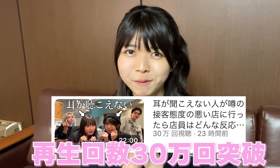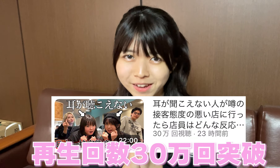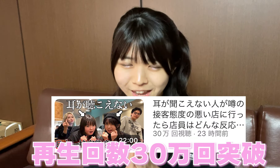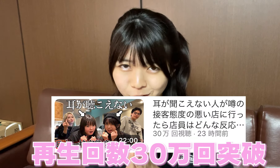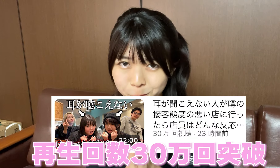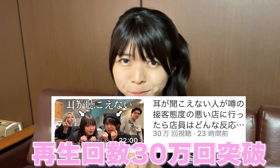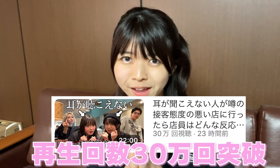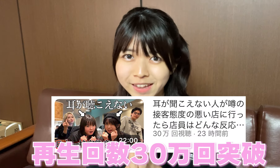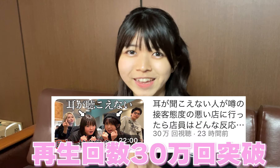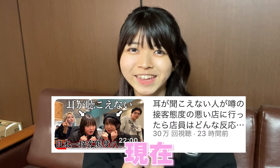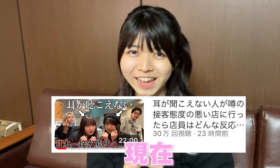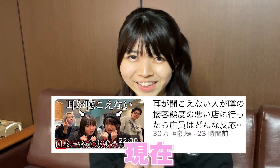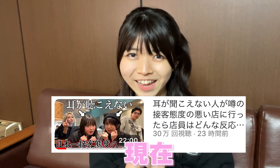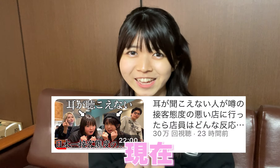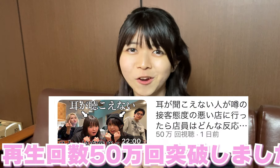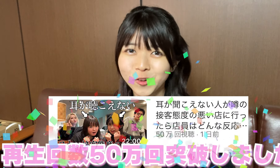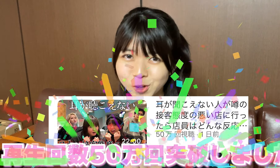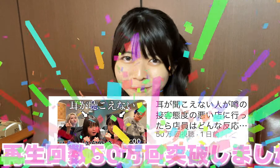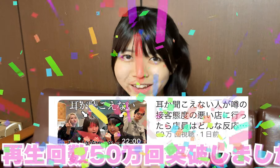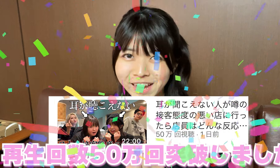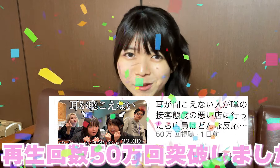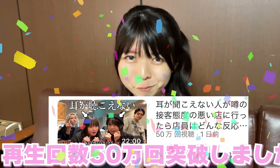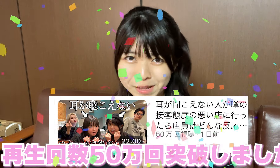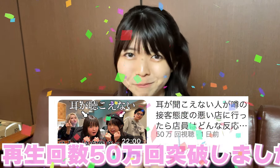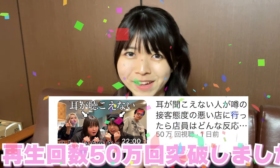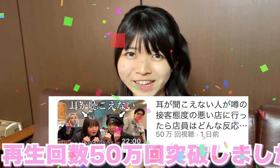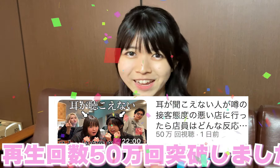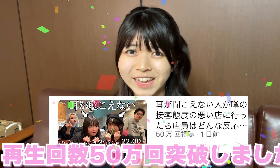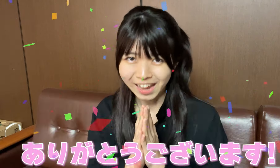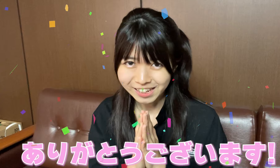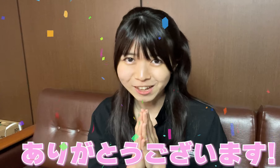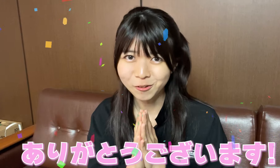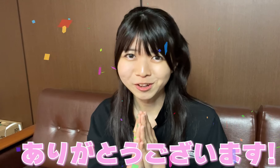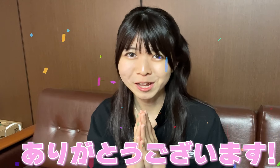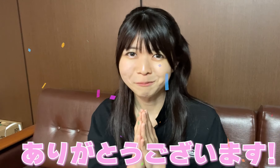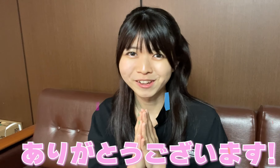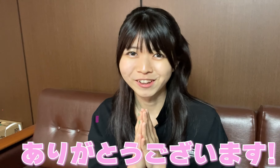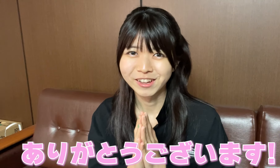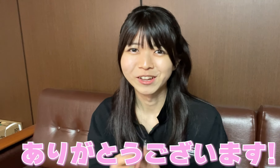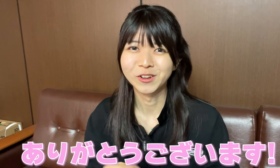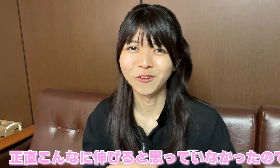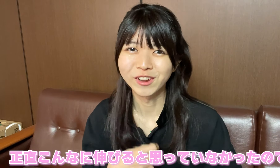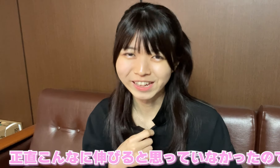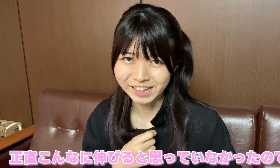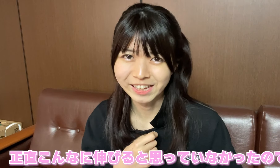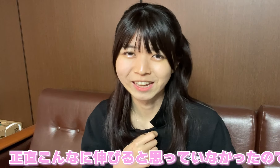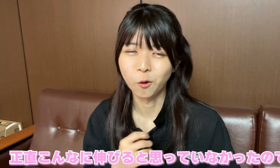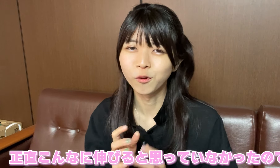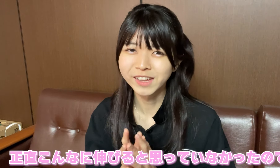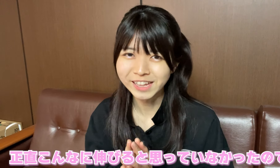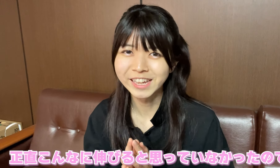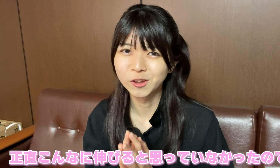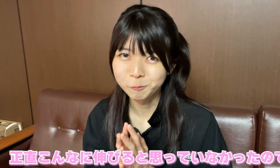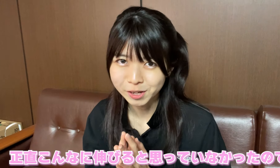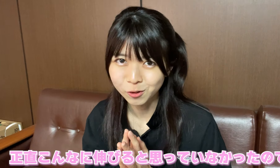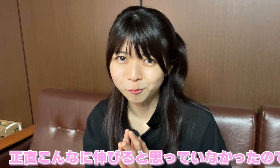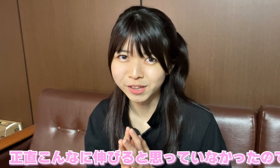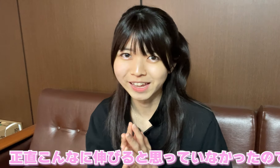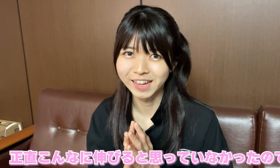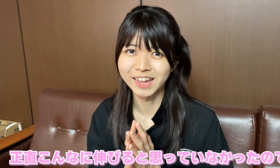回突破、現在50万回突破しました。ありがとうございます。正直こんなに伸びると思っていなかった